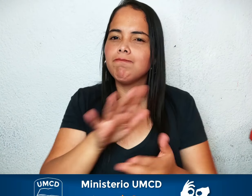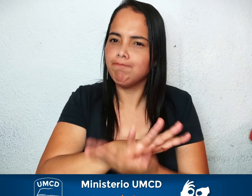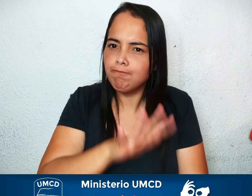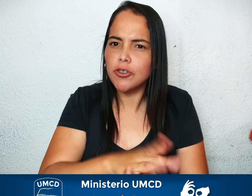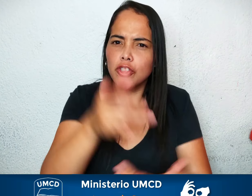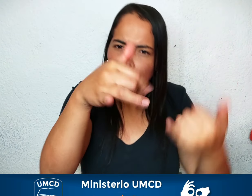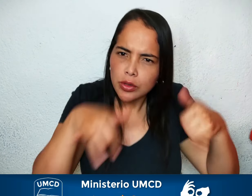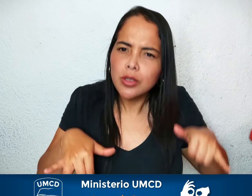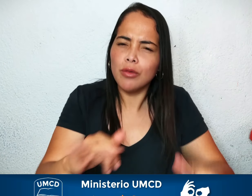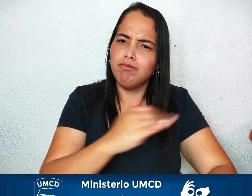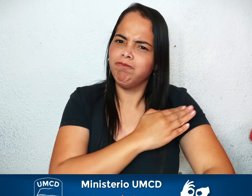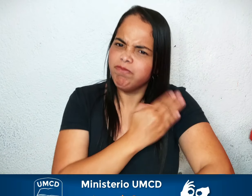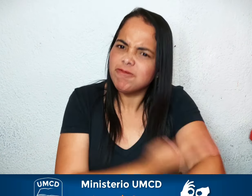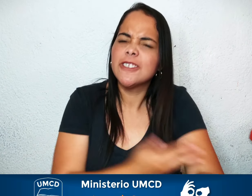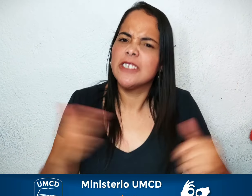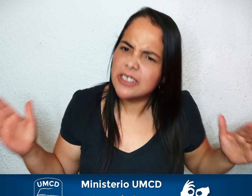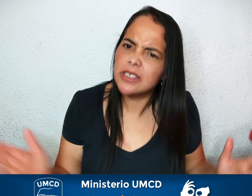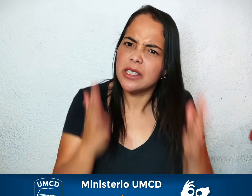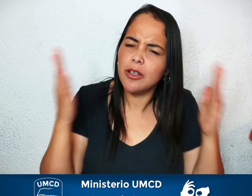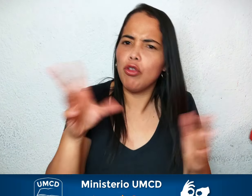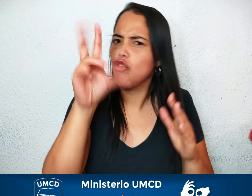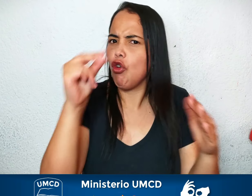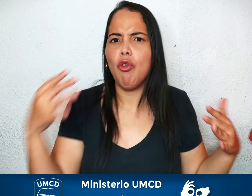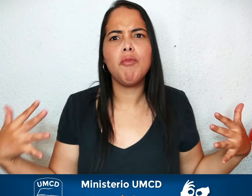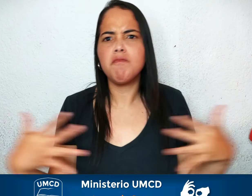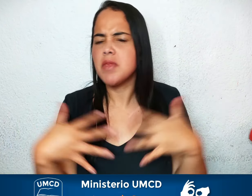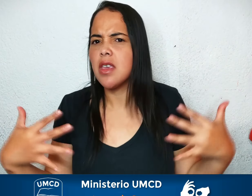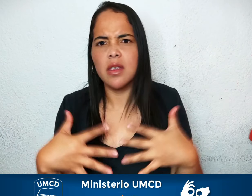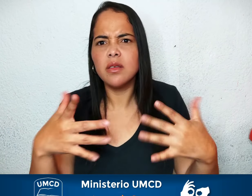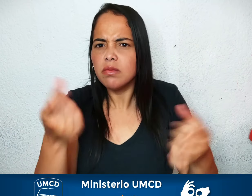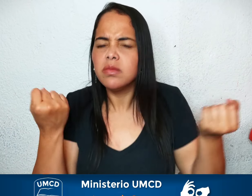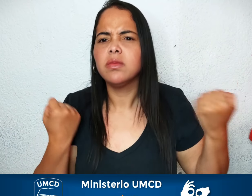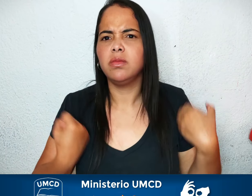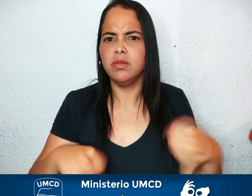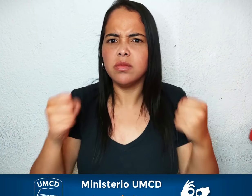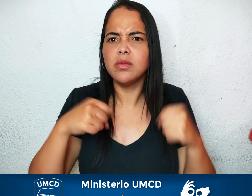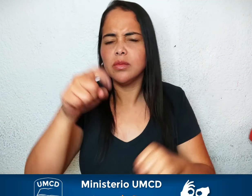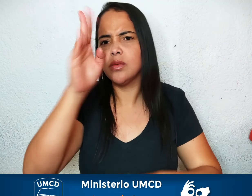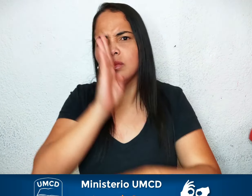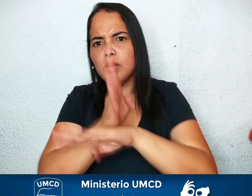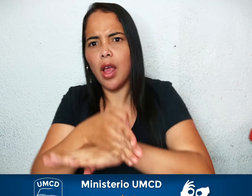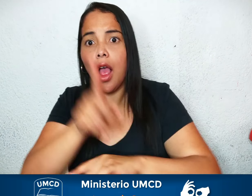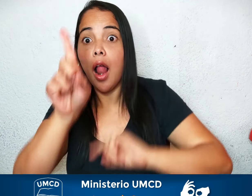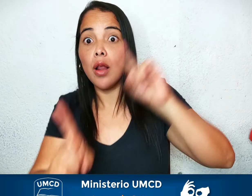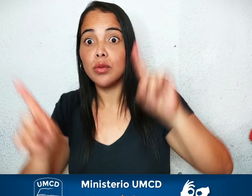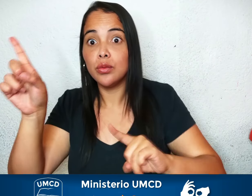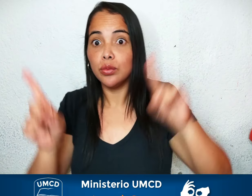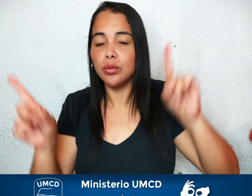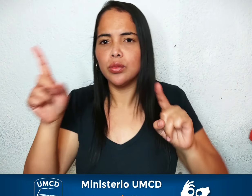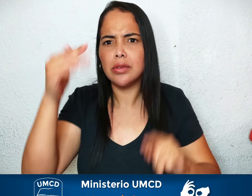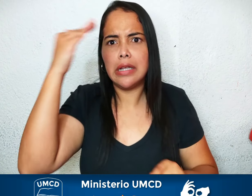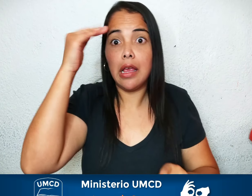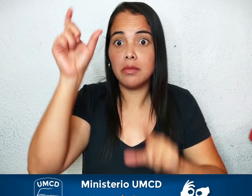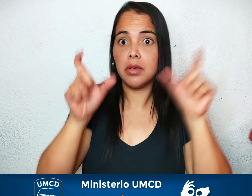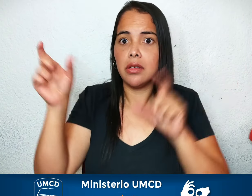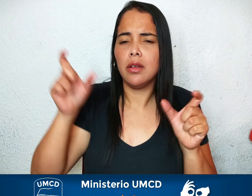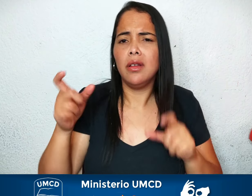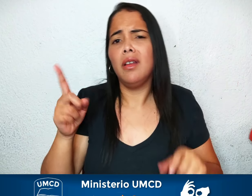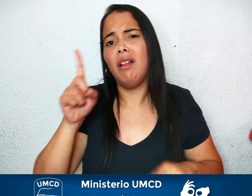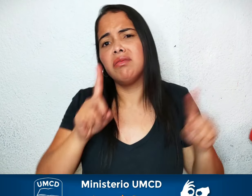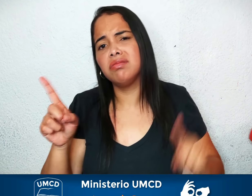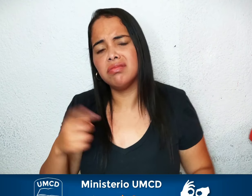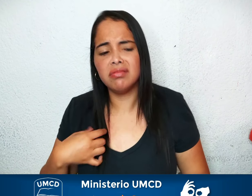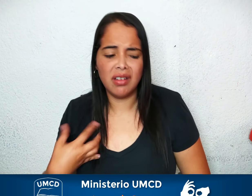pueblo y a levantarles con ánimo, y ellos se empeñaban más y más. Aún veíamos que la gente se